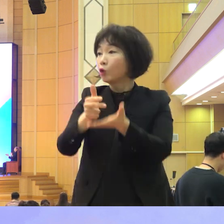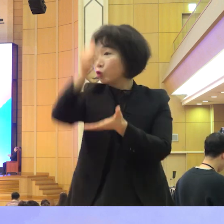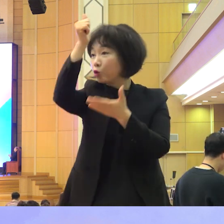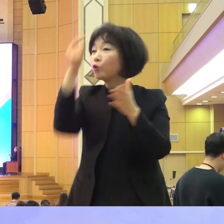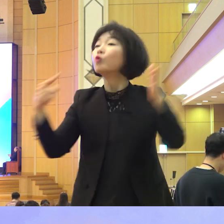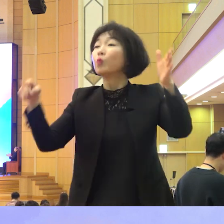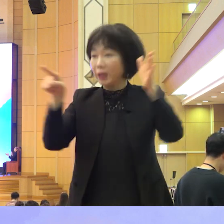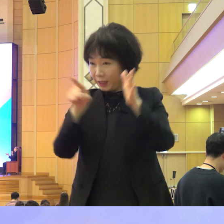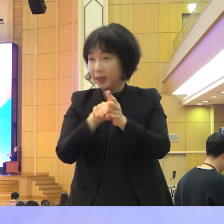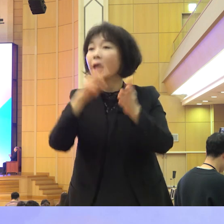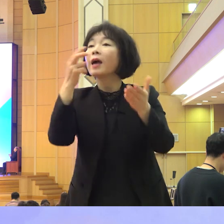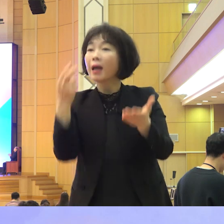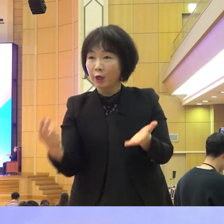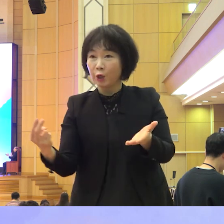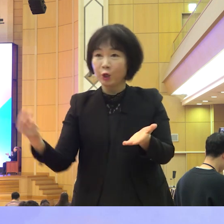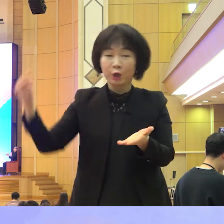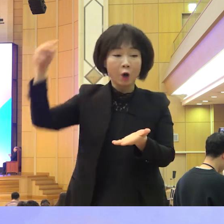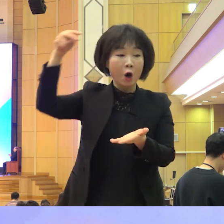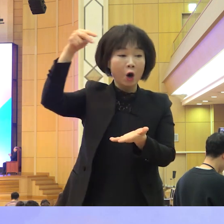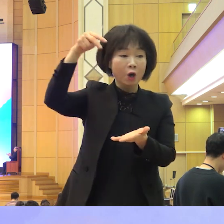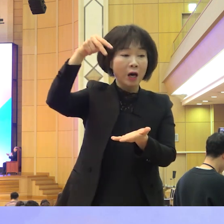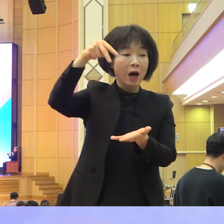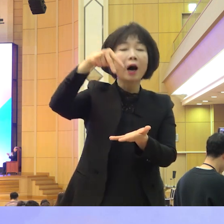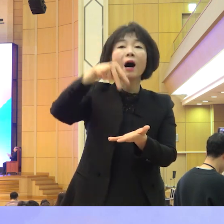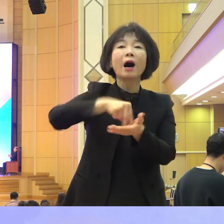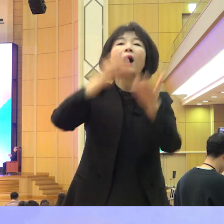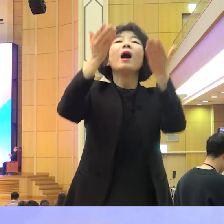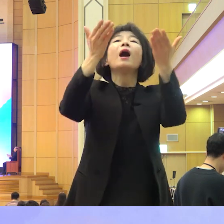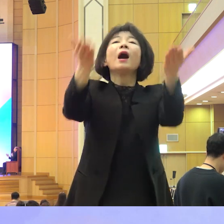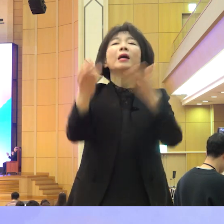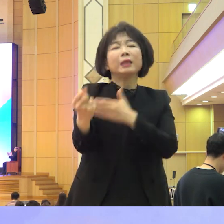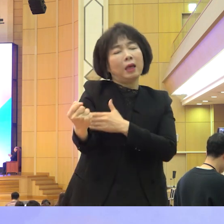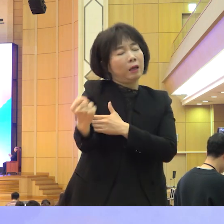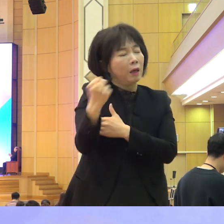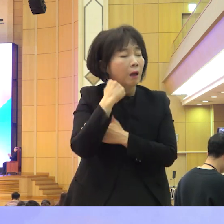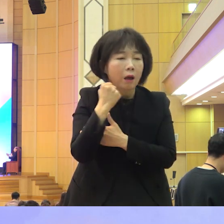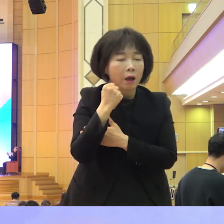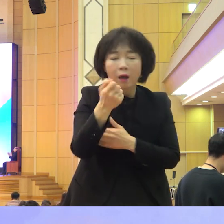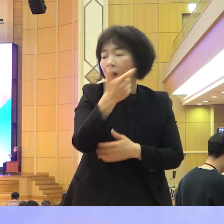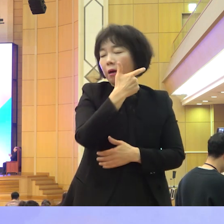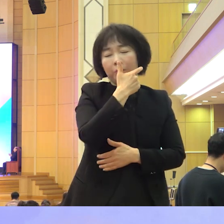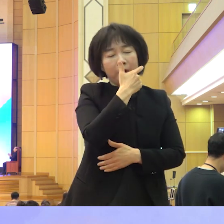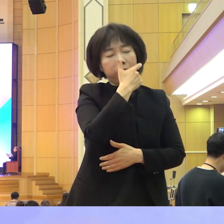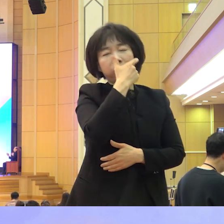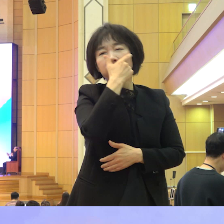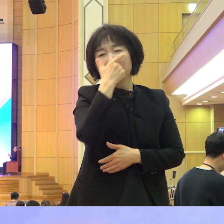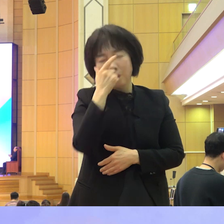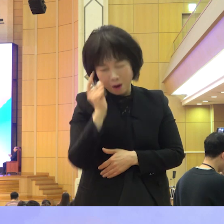군병들아 주 위에 일어나. 내 힘